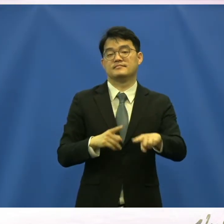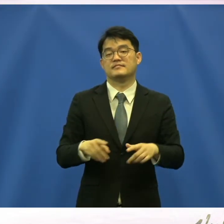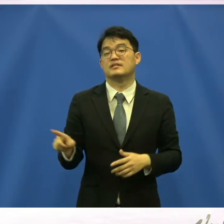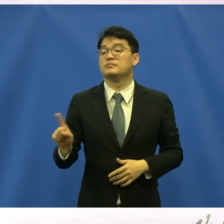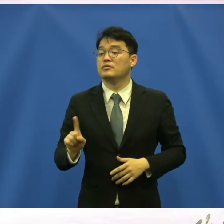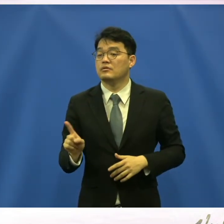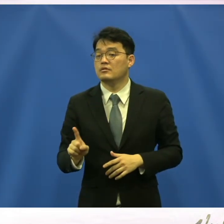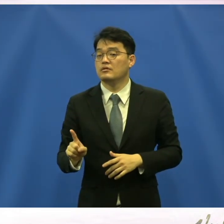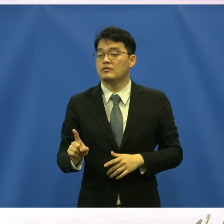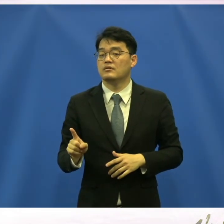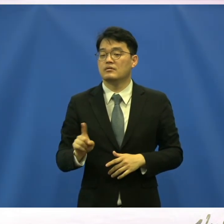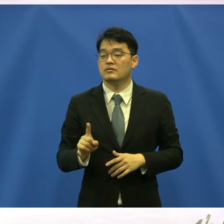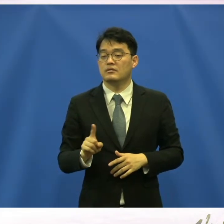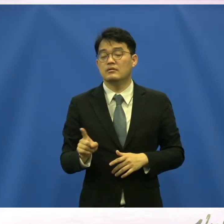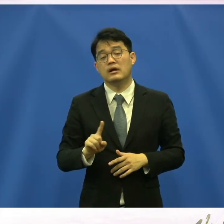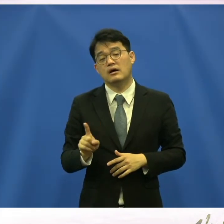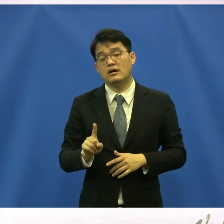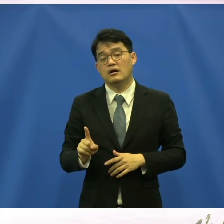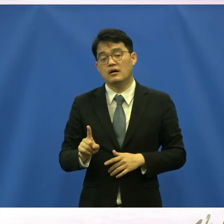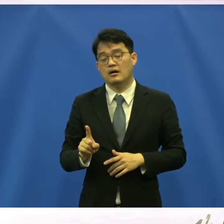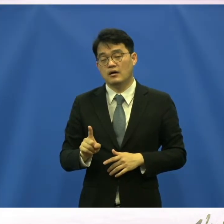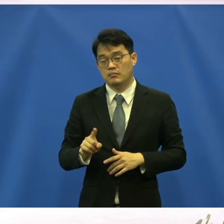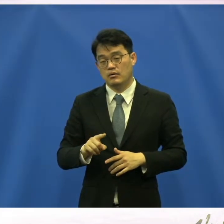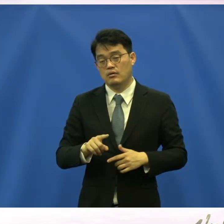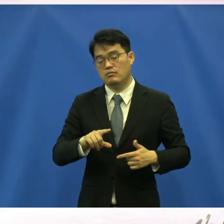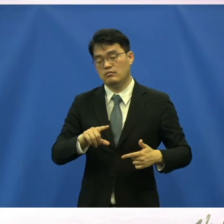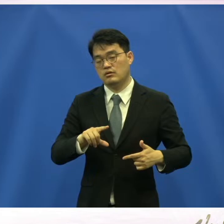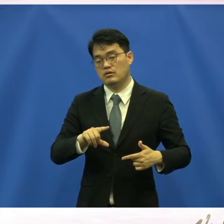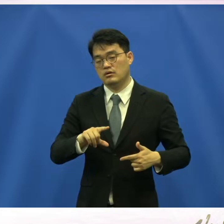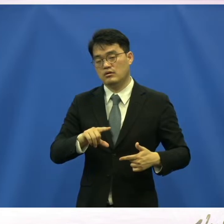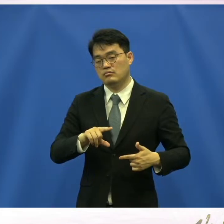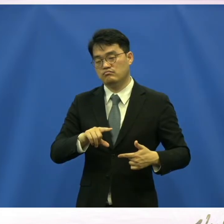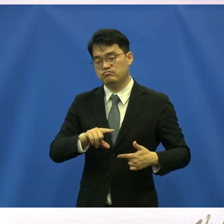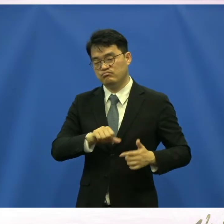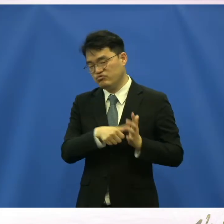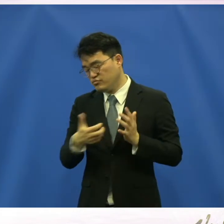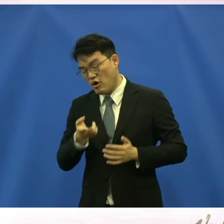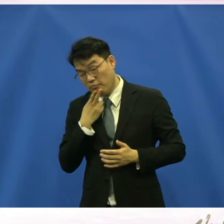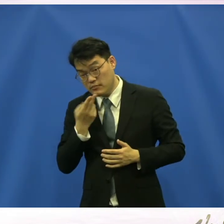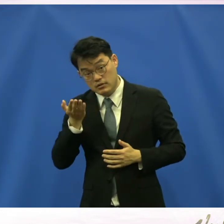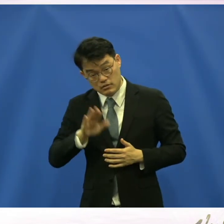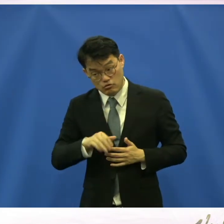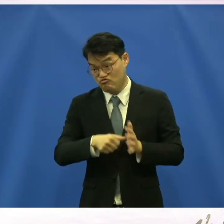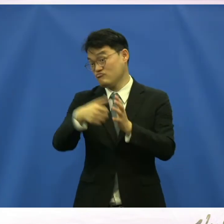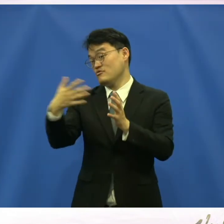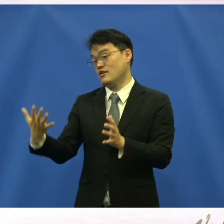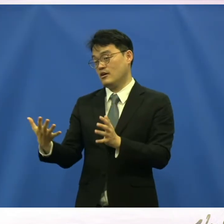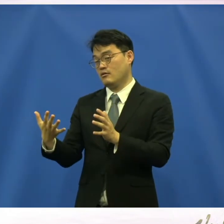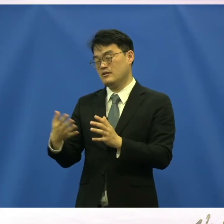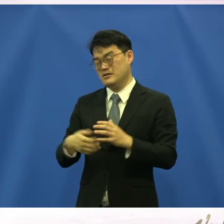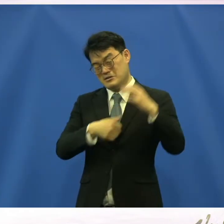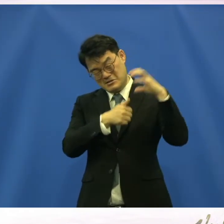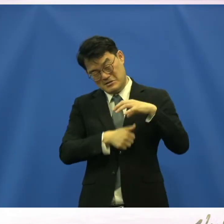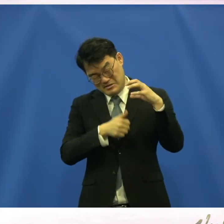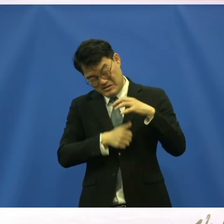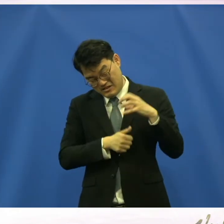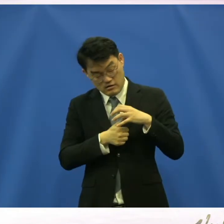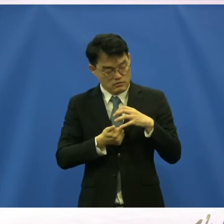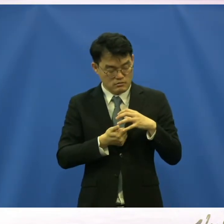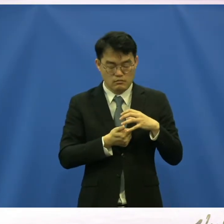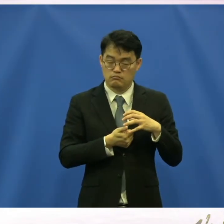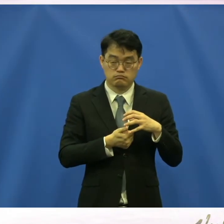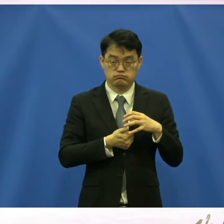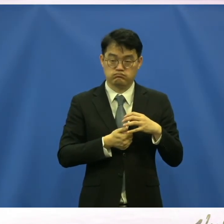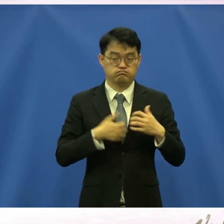같으나 유명한 자, 죽은 자 같으나 돌아 우리가 살아있고, 징계를 받는 자 같으나 죽임을 당하지 아니하고, 근심하는 자